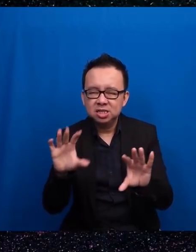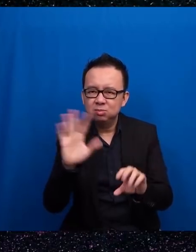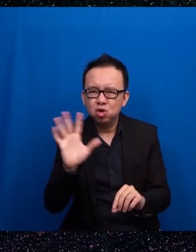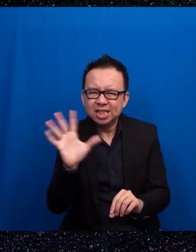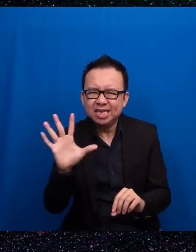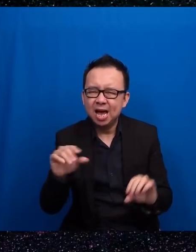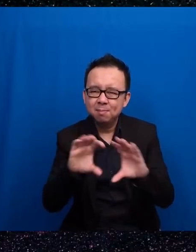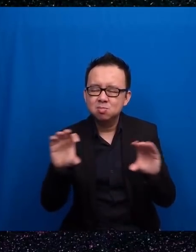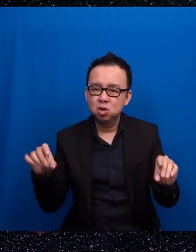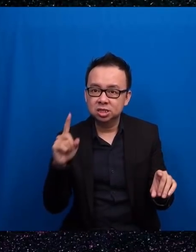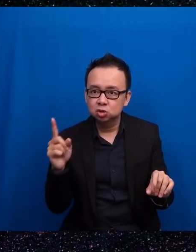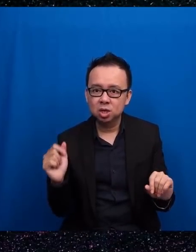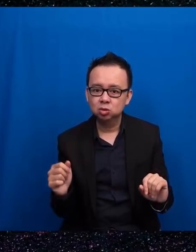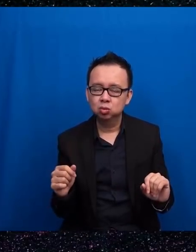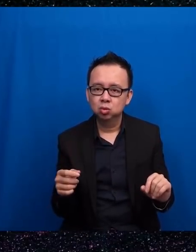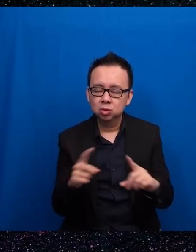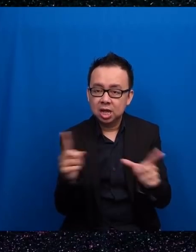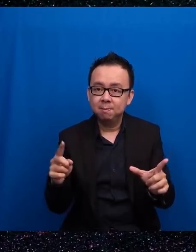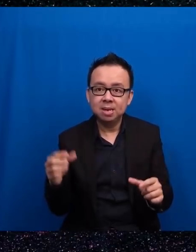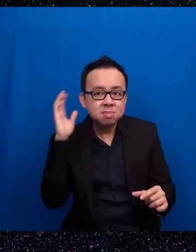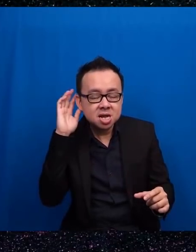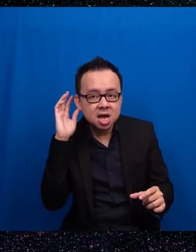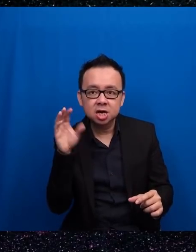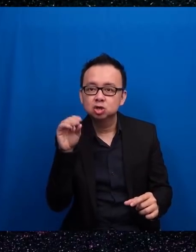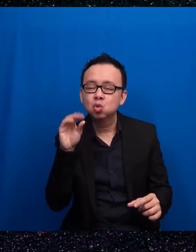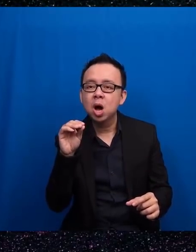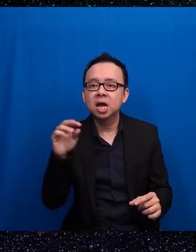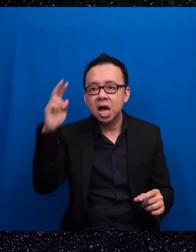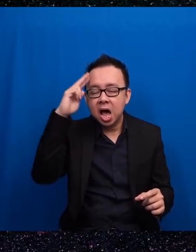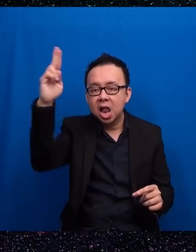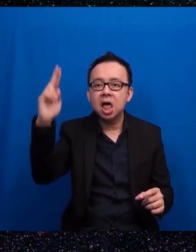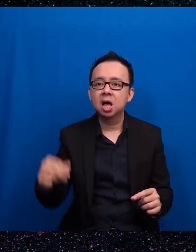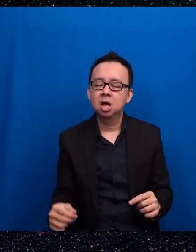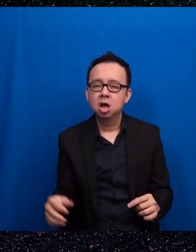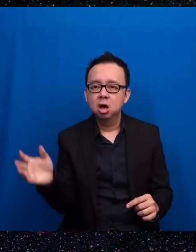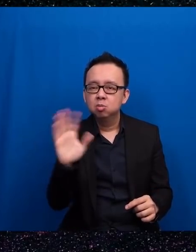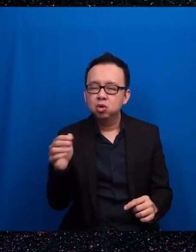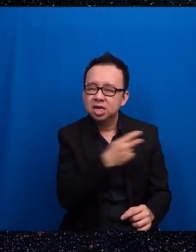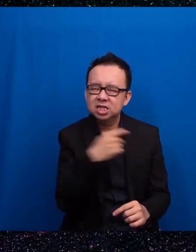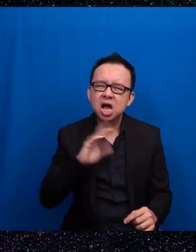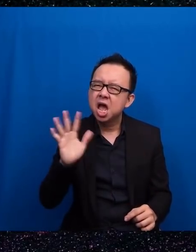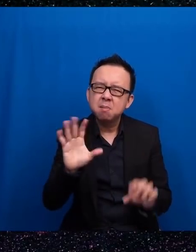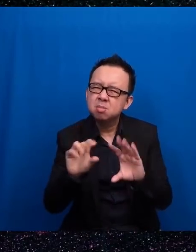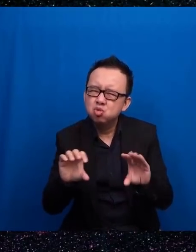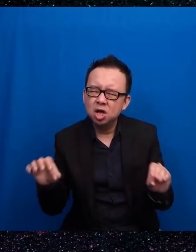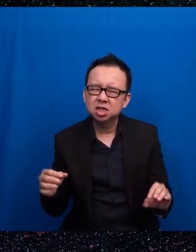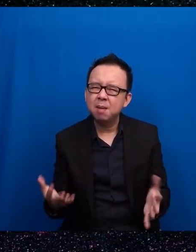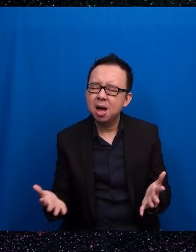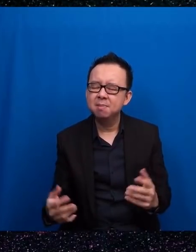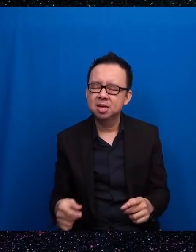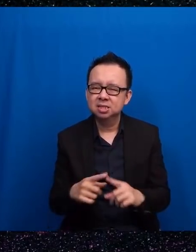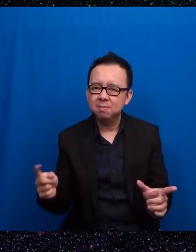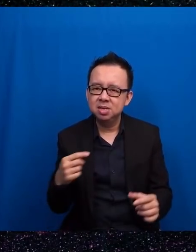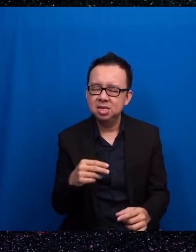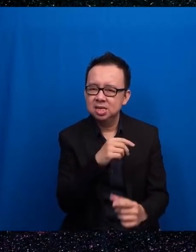itu menunggu suara Allahmu. Bukan kita tidak berbuat apa-apa. Tapi karena kita menantikan yang lebih